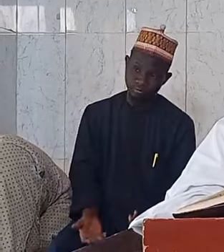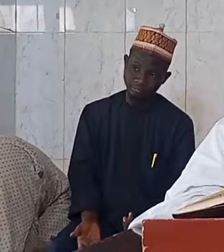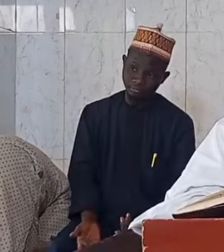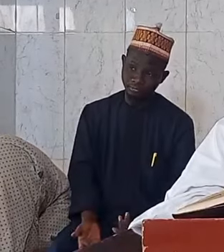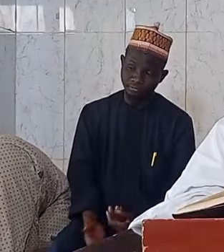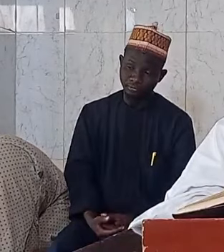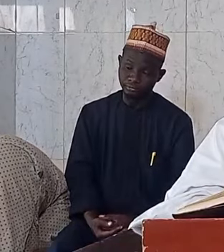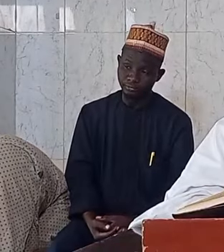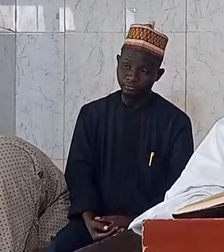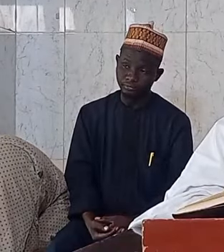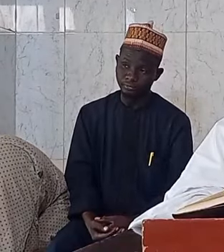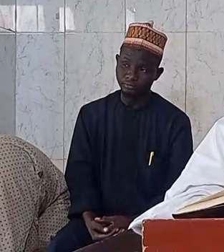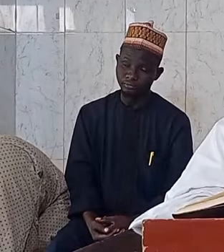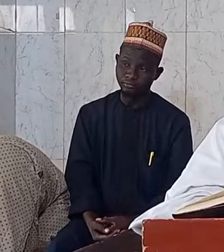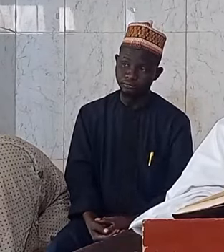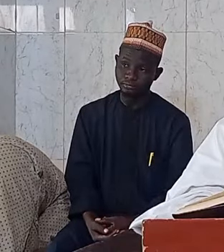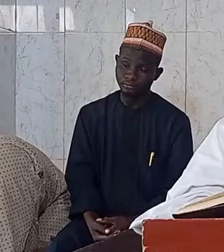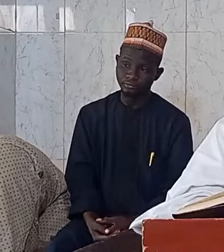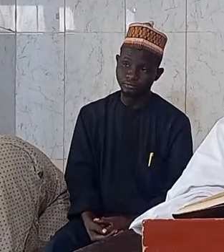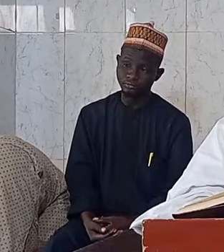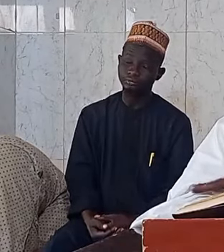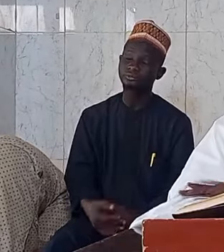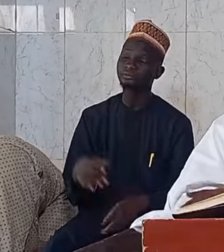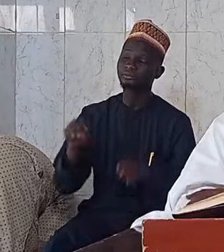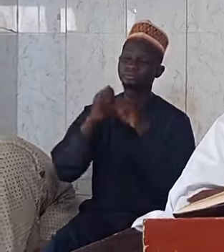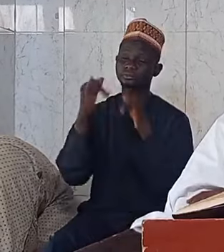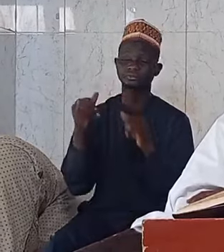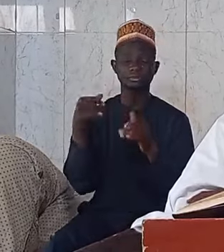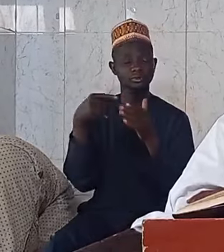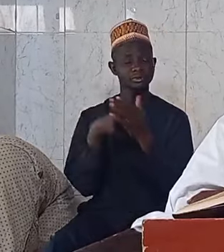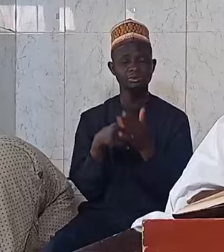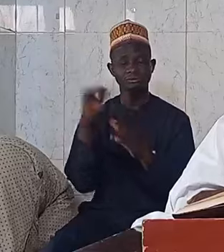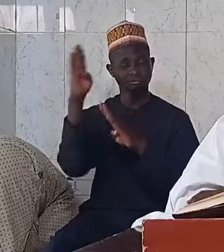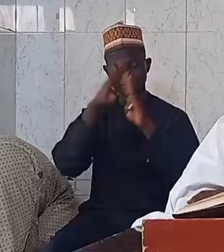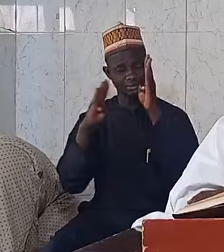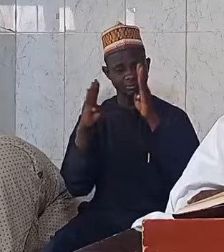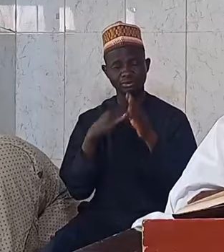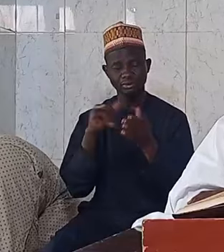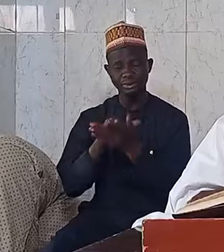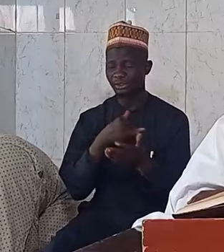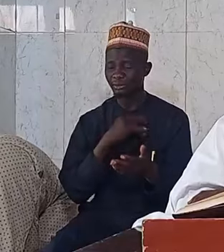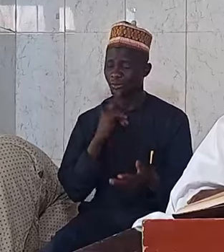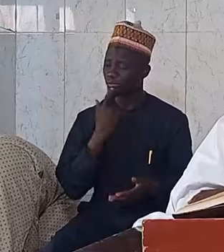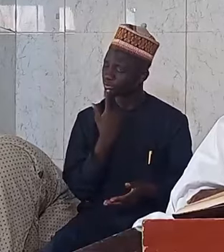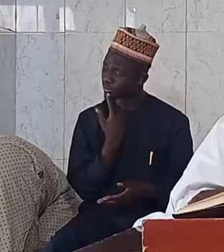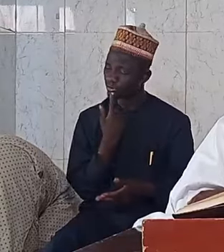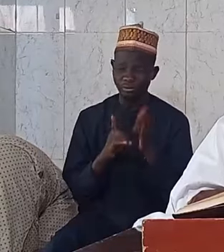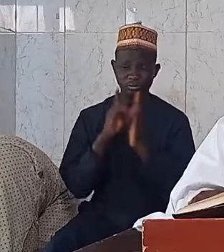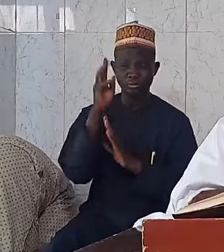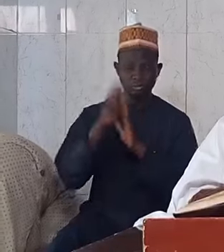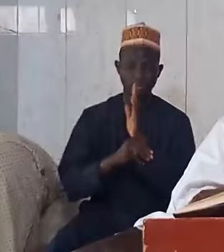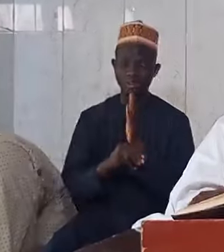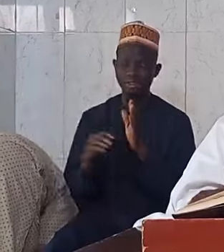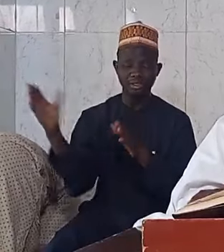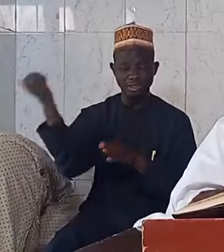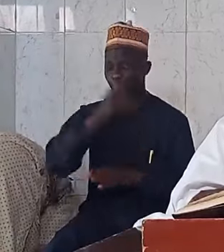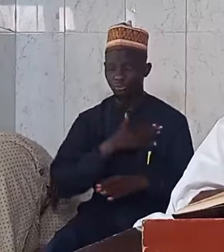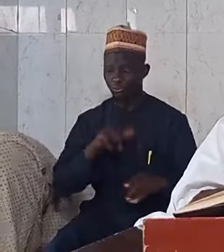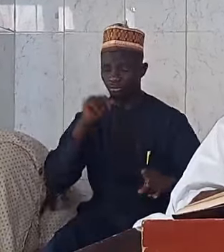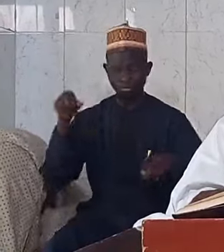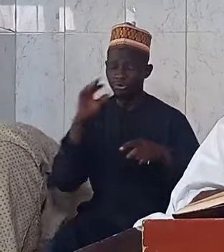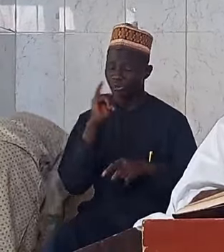yulamu almutakhallifu anhu duk da cewa wannan yaki ne wanda yake akwai falala babba kuma duk wanda bai je ba abin zargi